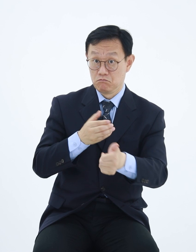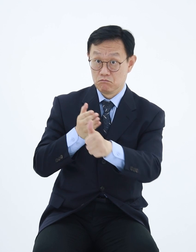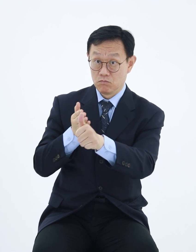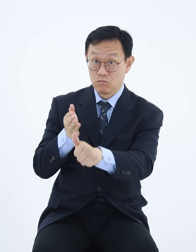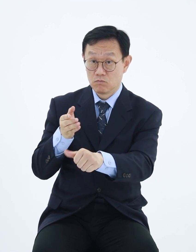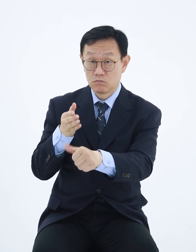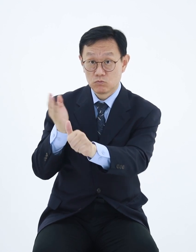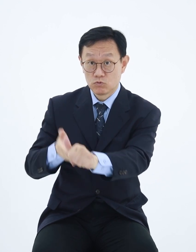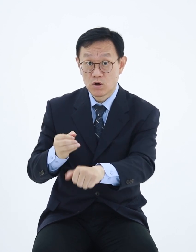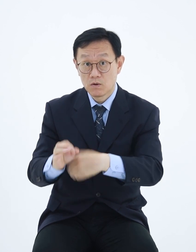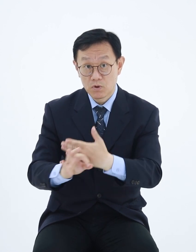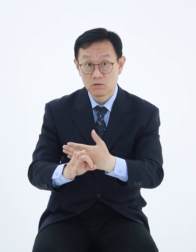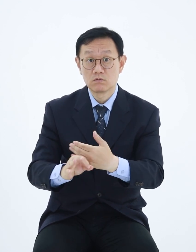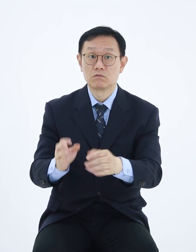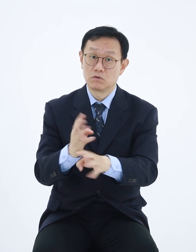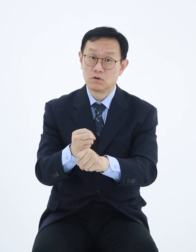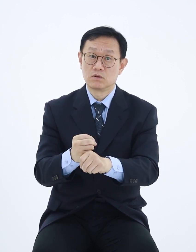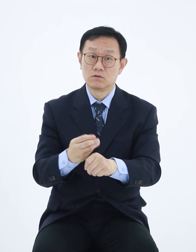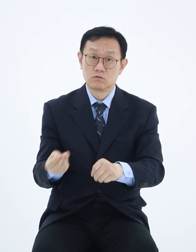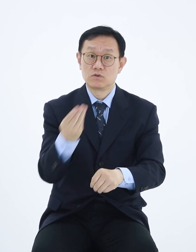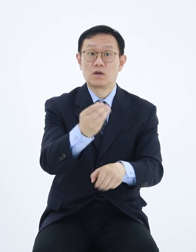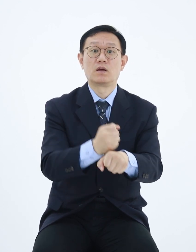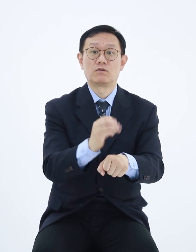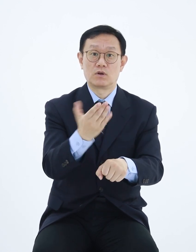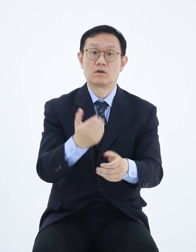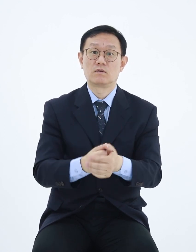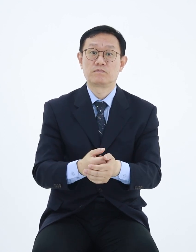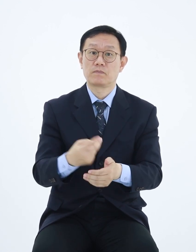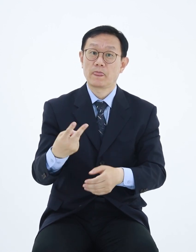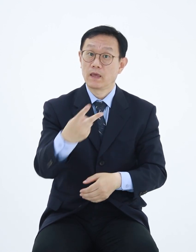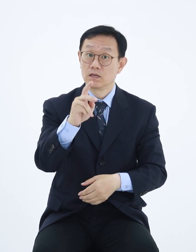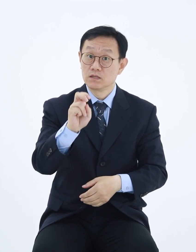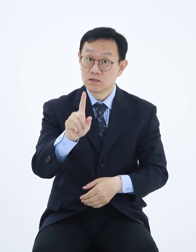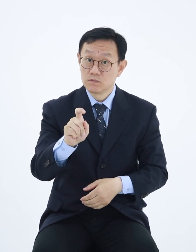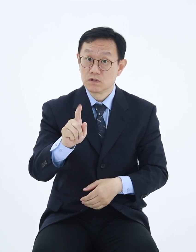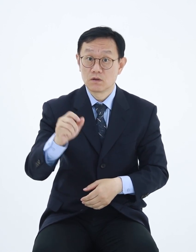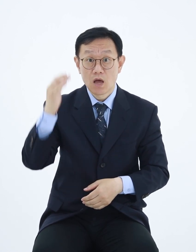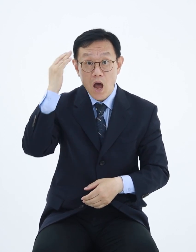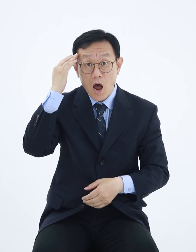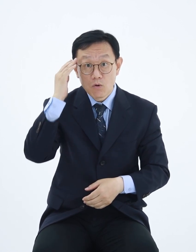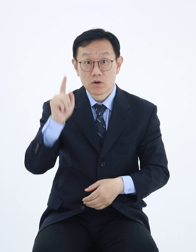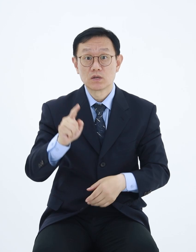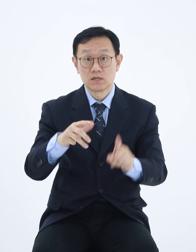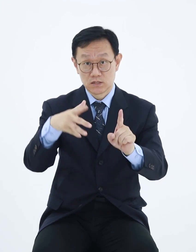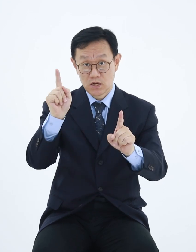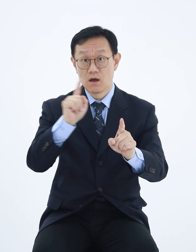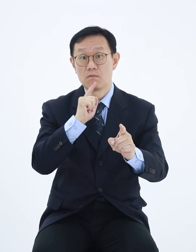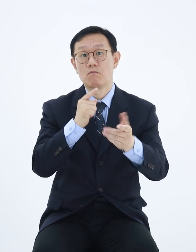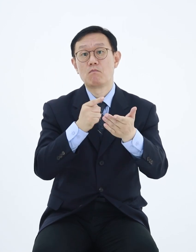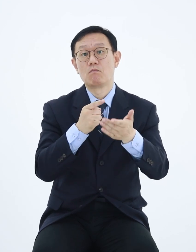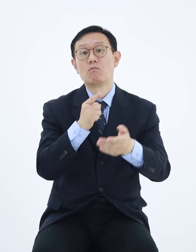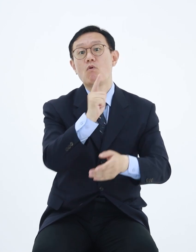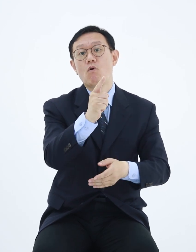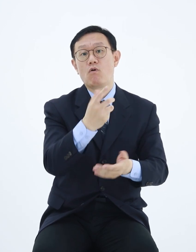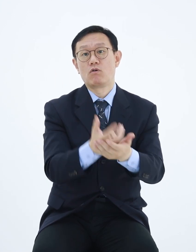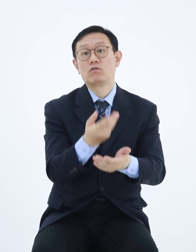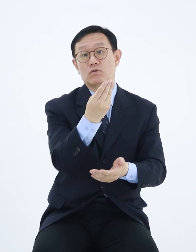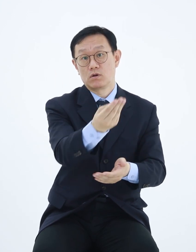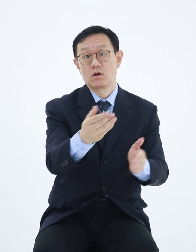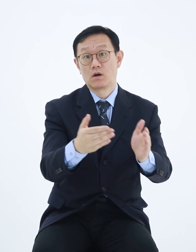합니다. 우리나라는 2011년 제1차 국가 보고서를 제출했고 2014년 그에 대한 심의가